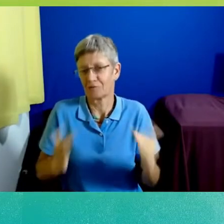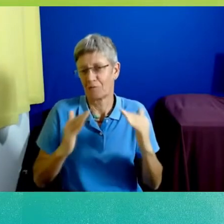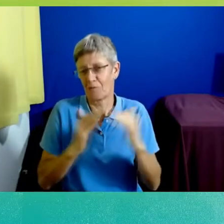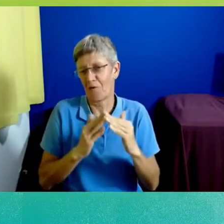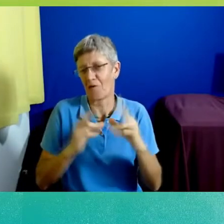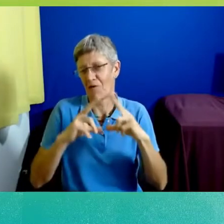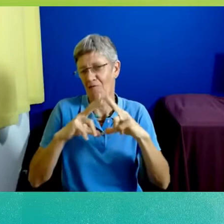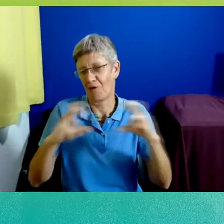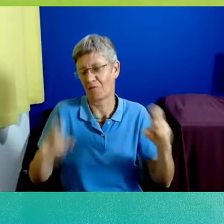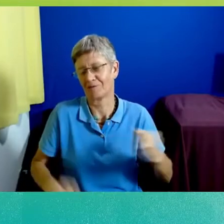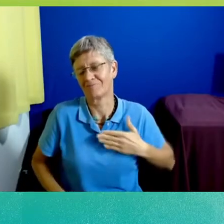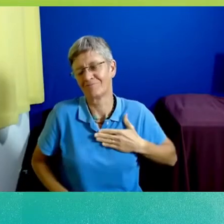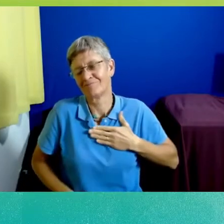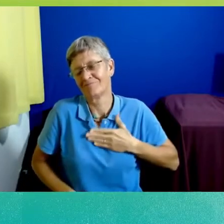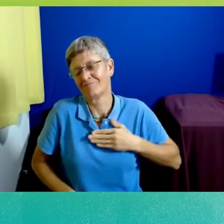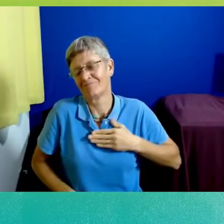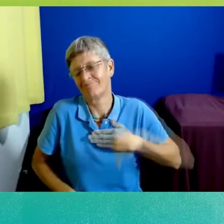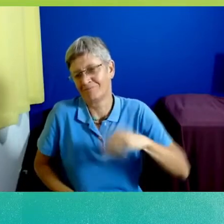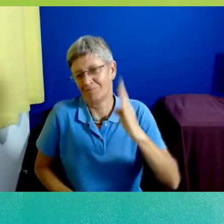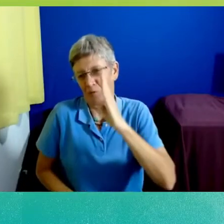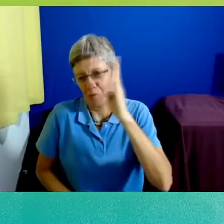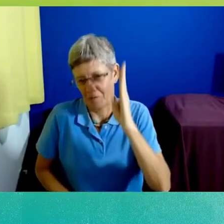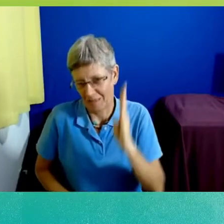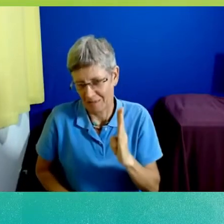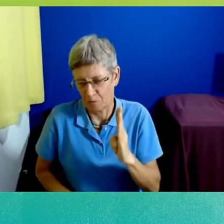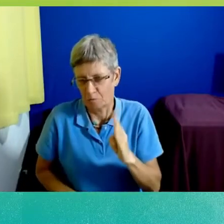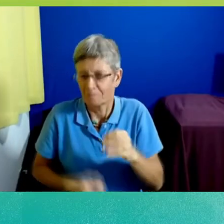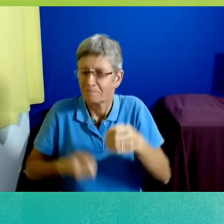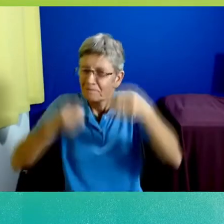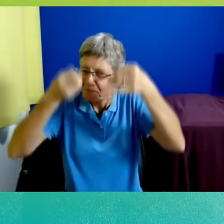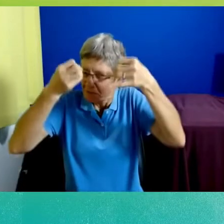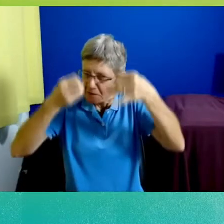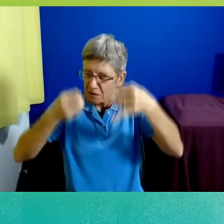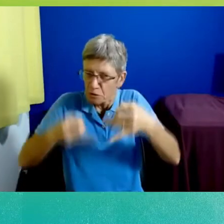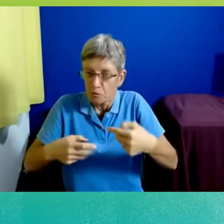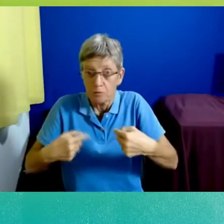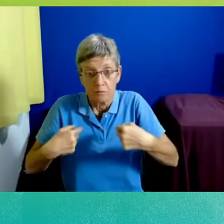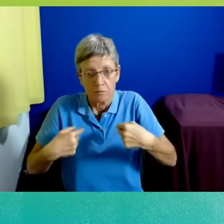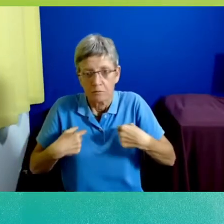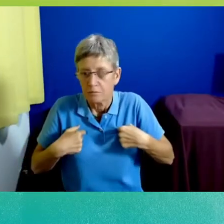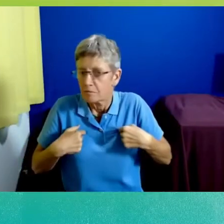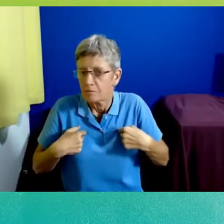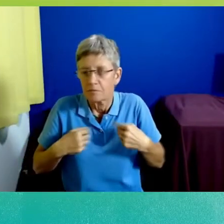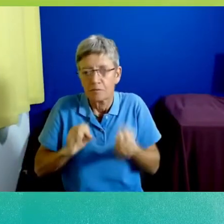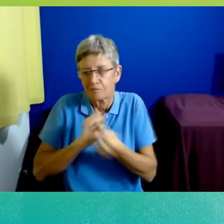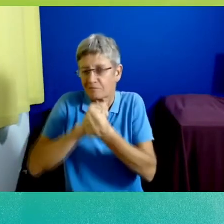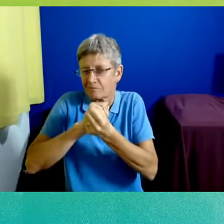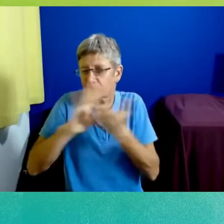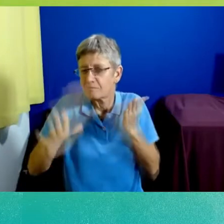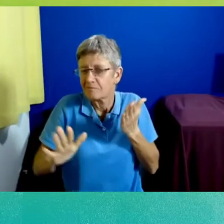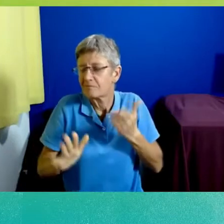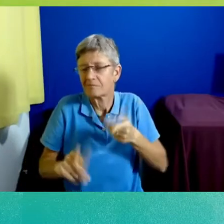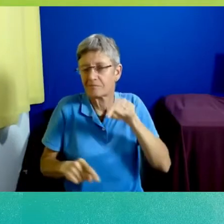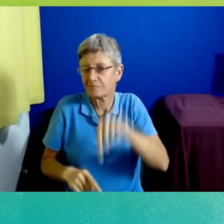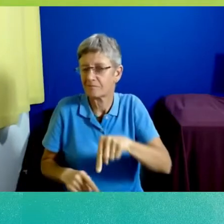2013. Já moro em Florianópolis, gosto muito do Brasil.